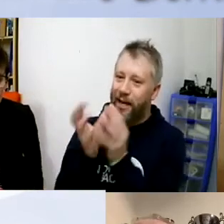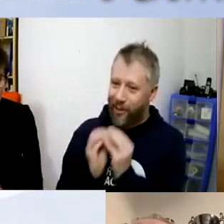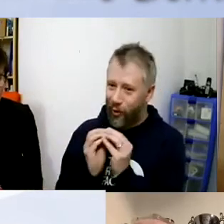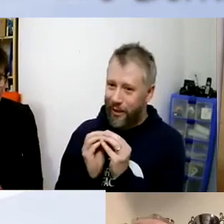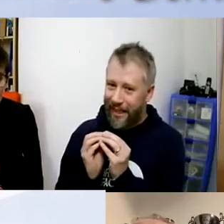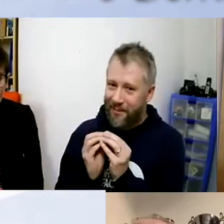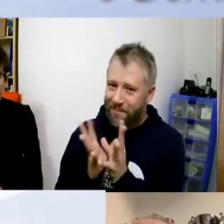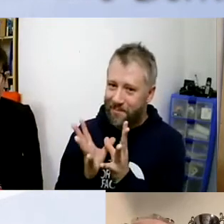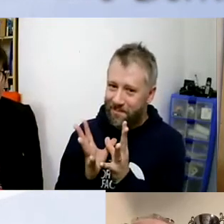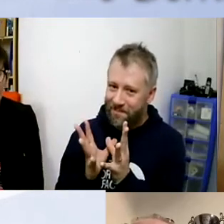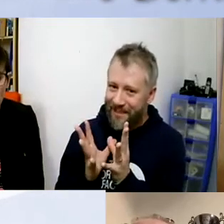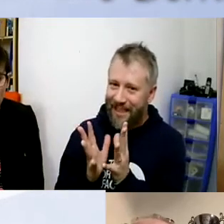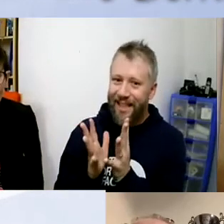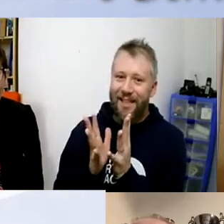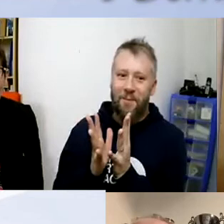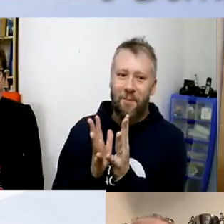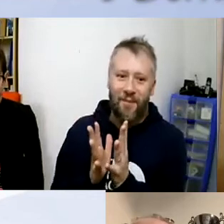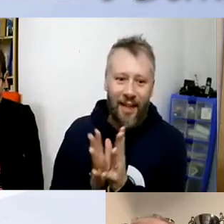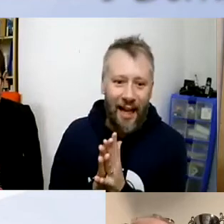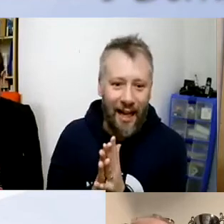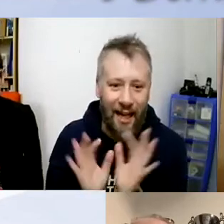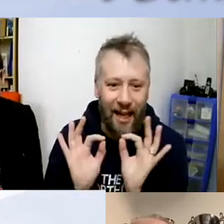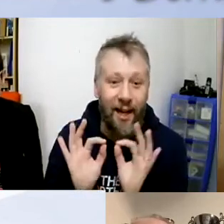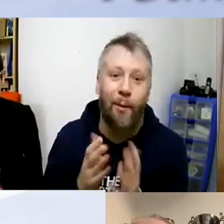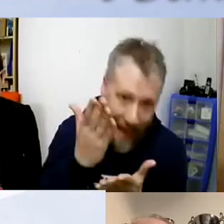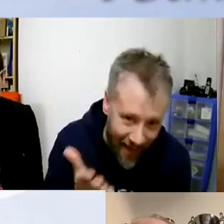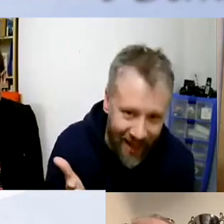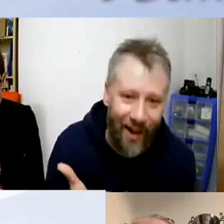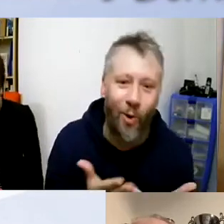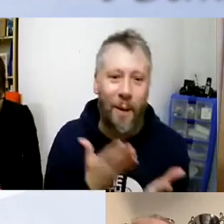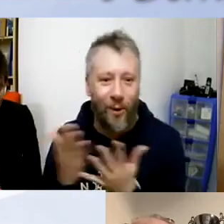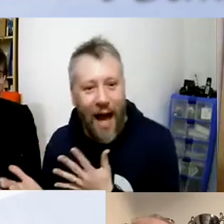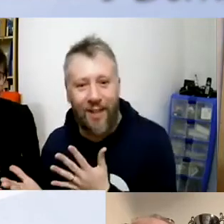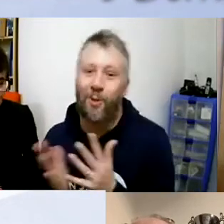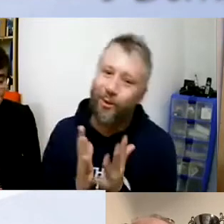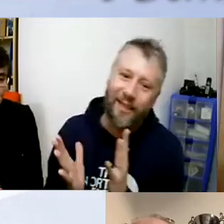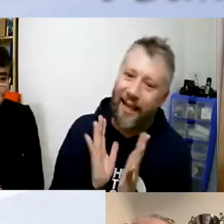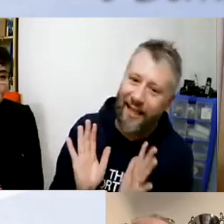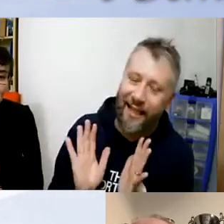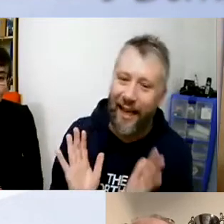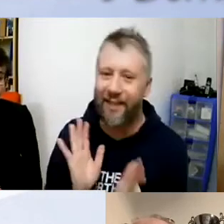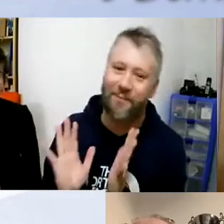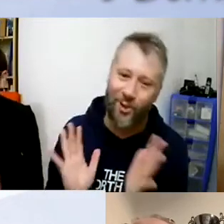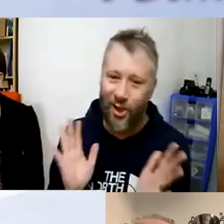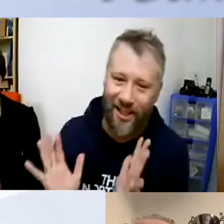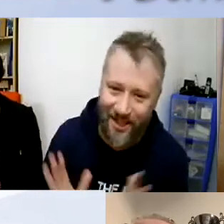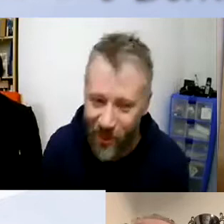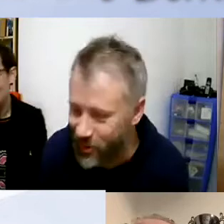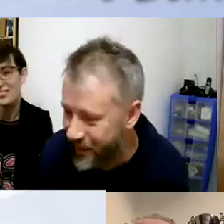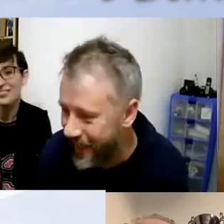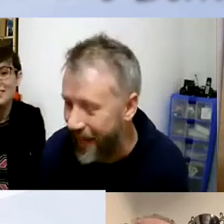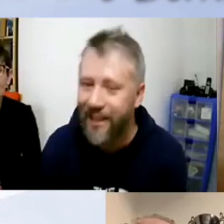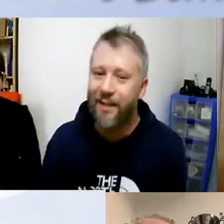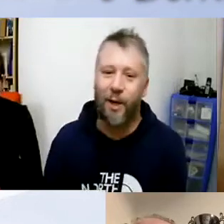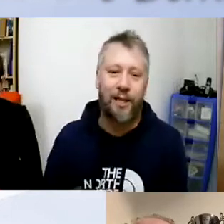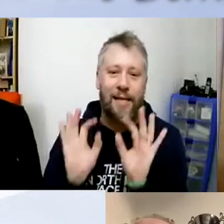a quella che tu vuoi dire. Esatto, una parolaccia magari. Parolaccia, brutti segni che non so se si possono